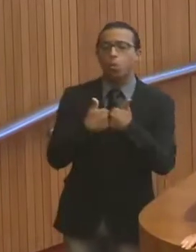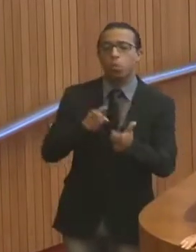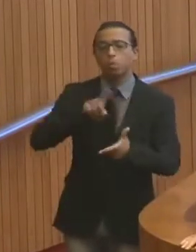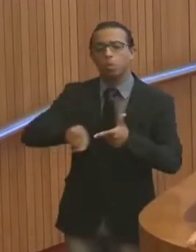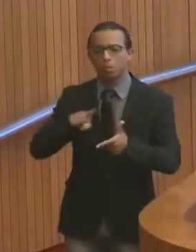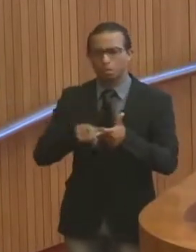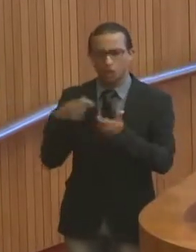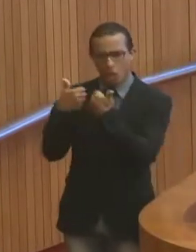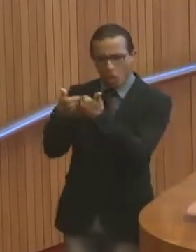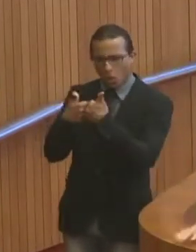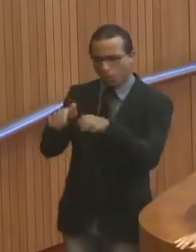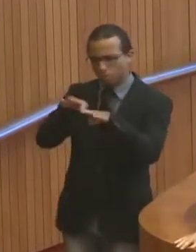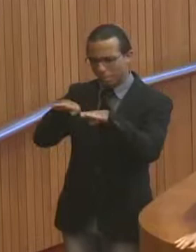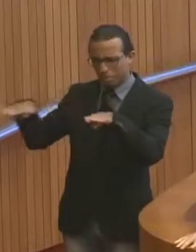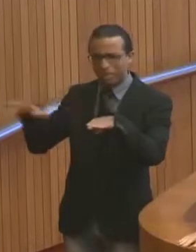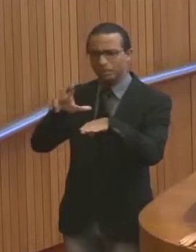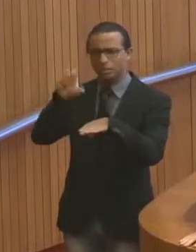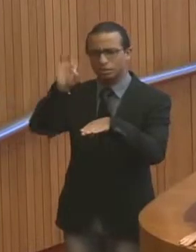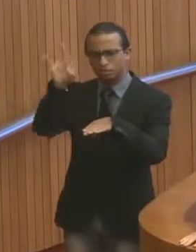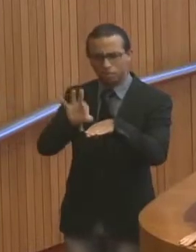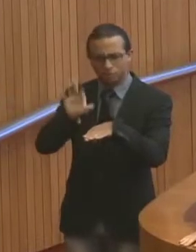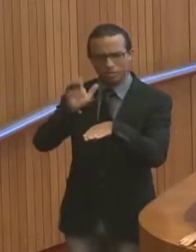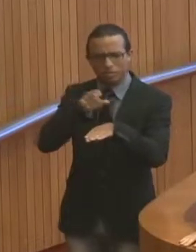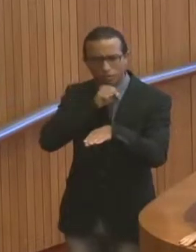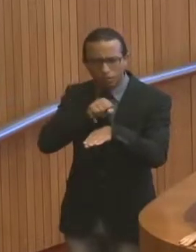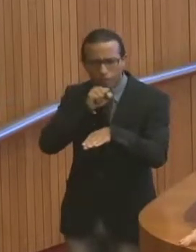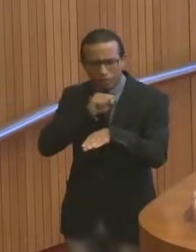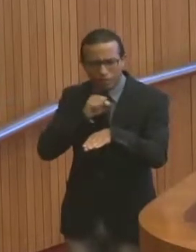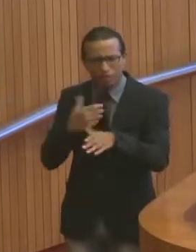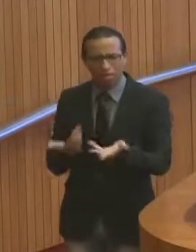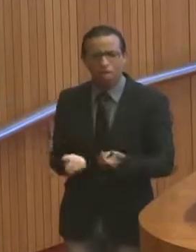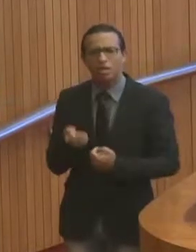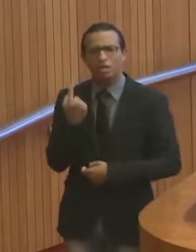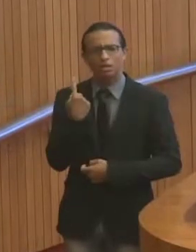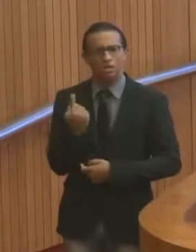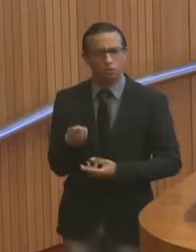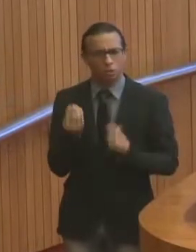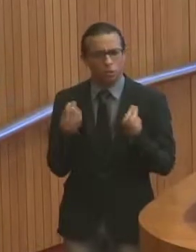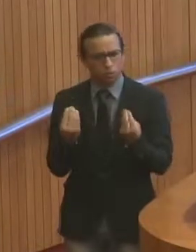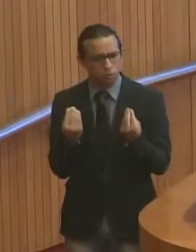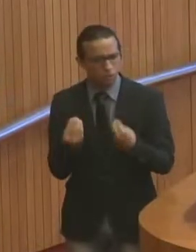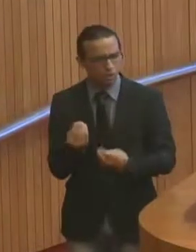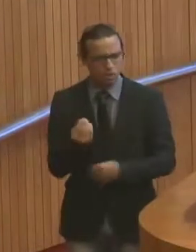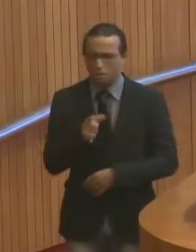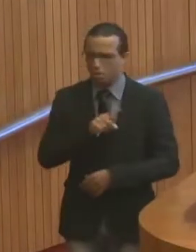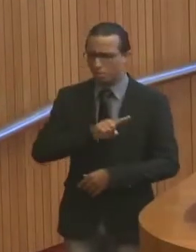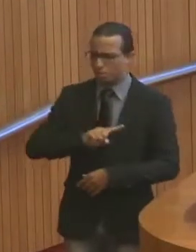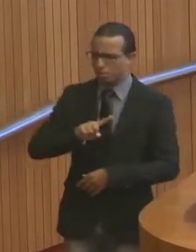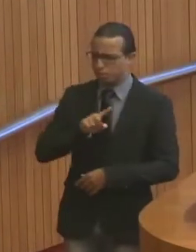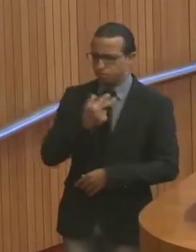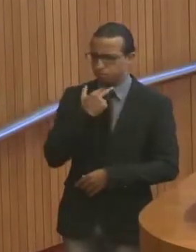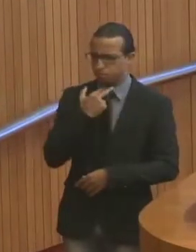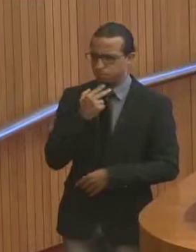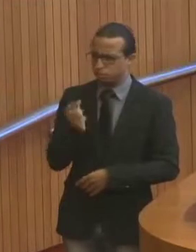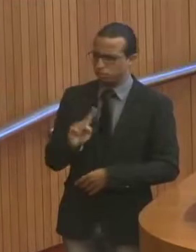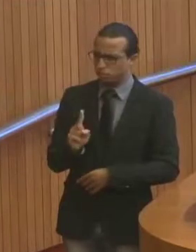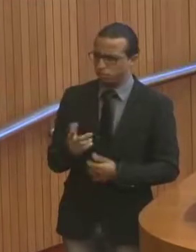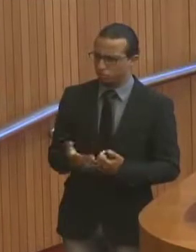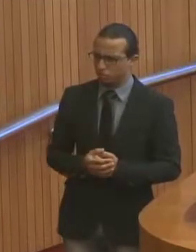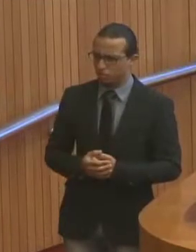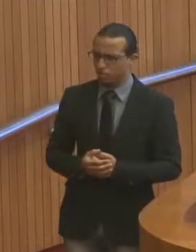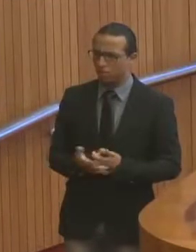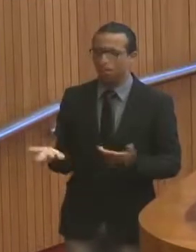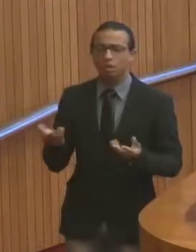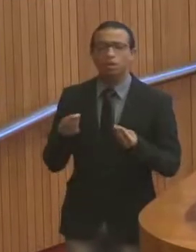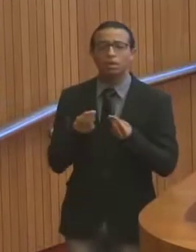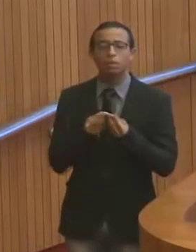frota que 50% já é velha. Como é que se pode conceber isso? Não pode ficar isso no